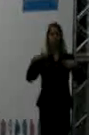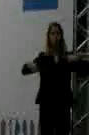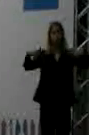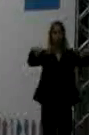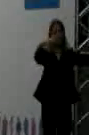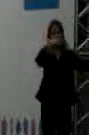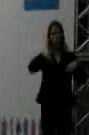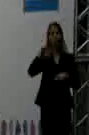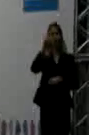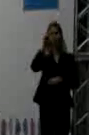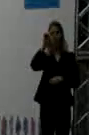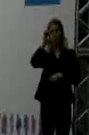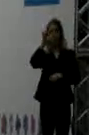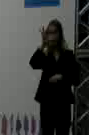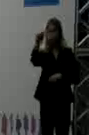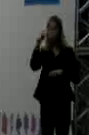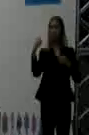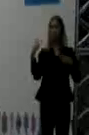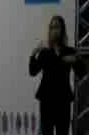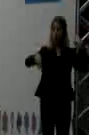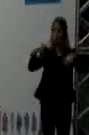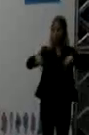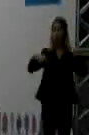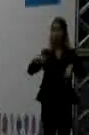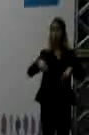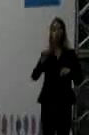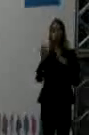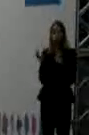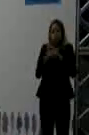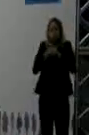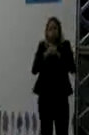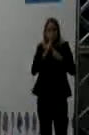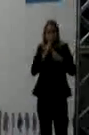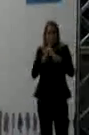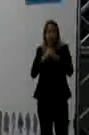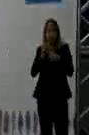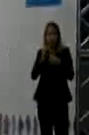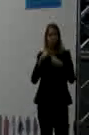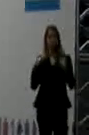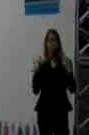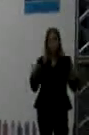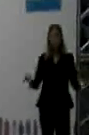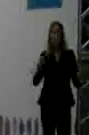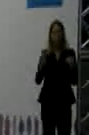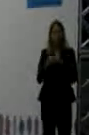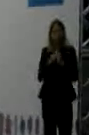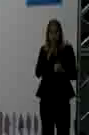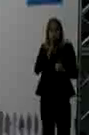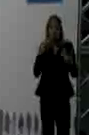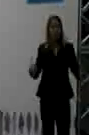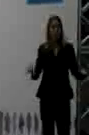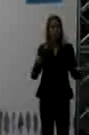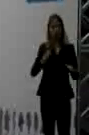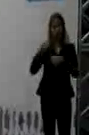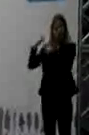dessa democracia política conquistada, desse não isolamento que a cidade não quer mais viver e que já viveu,